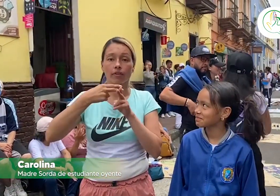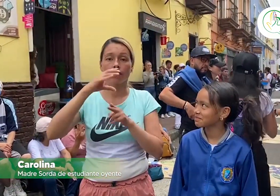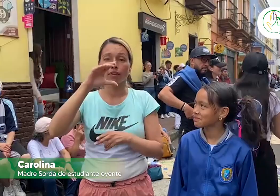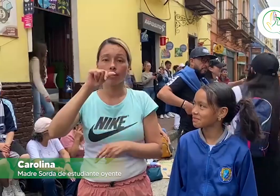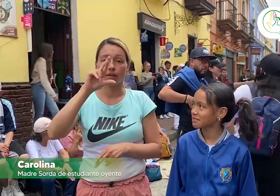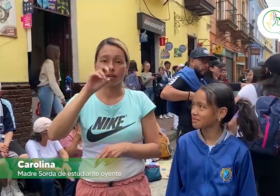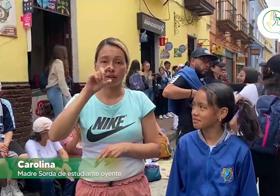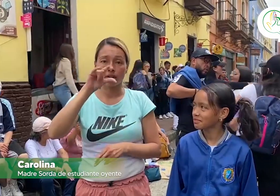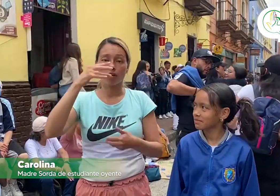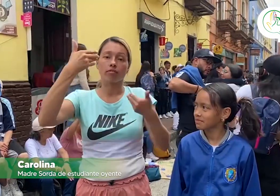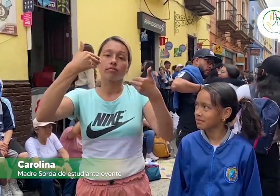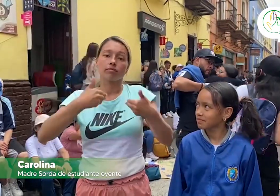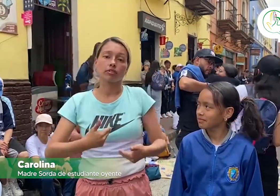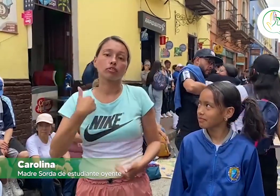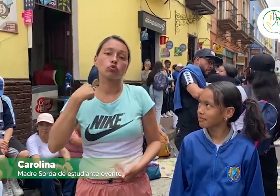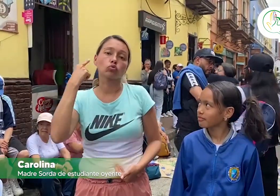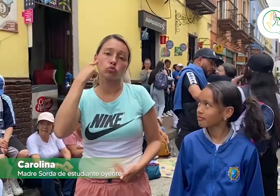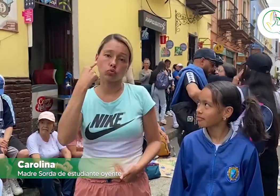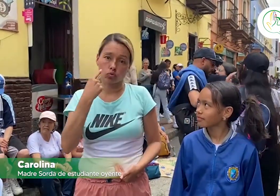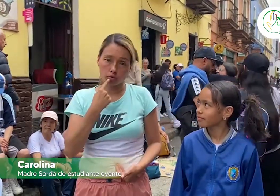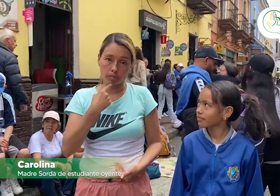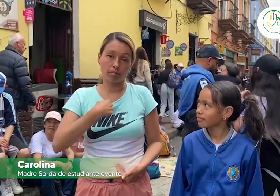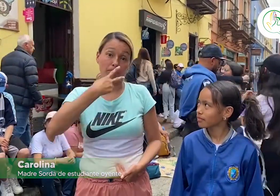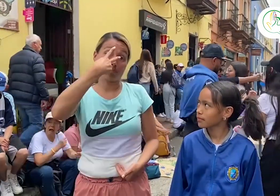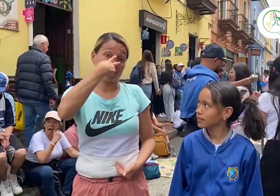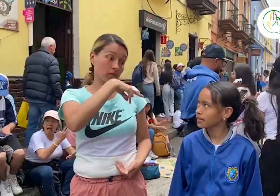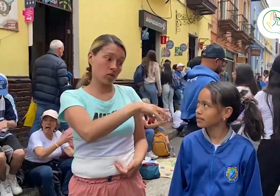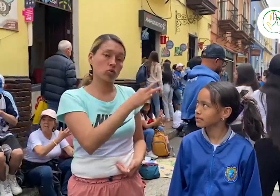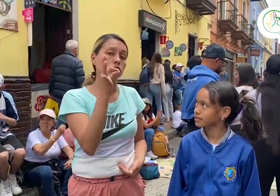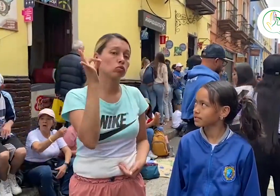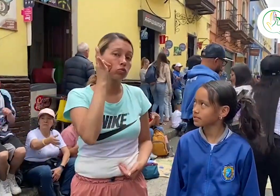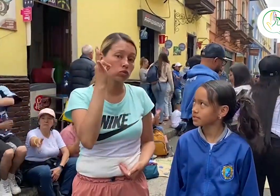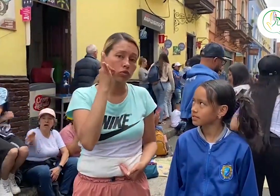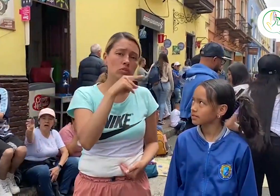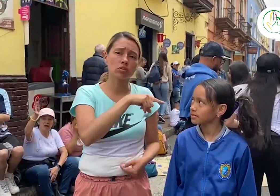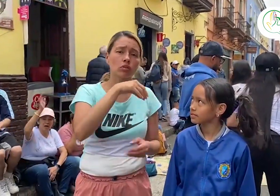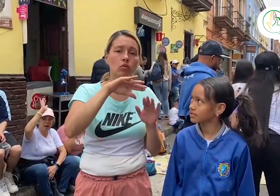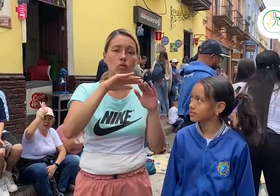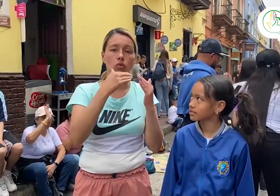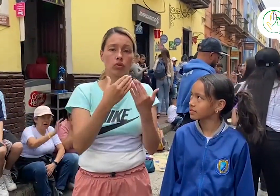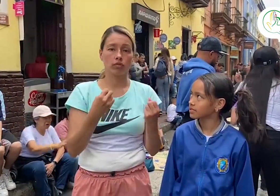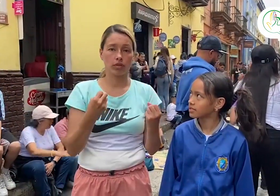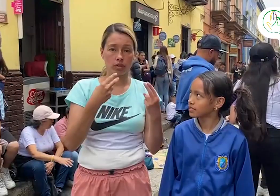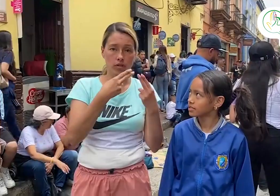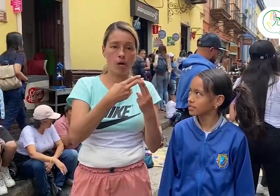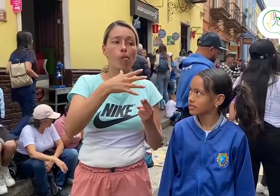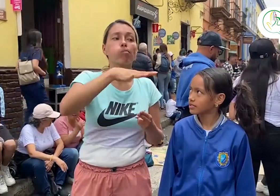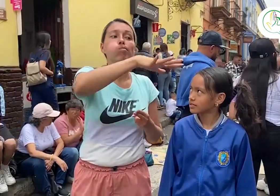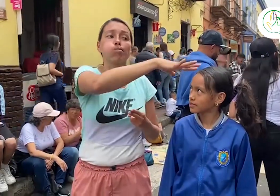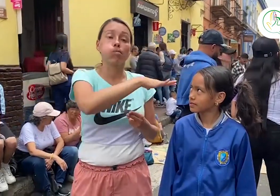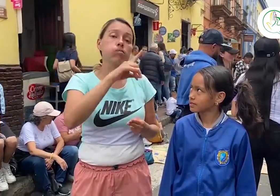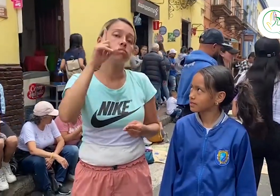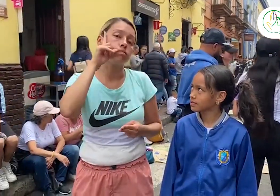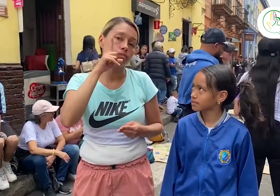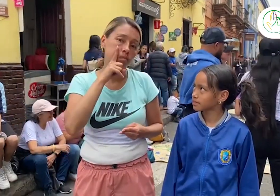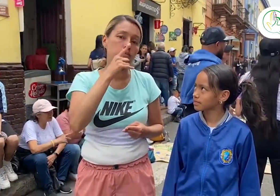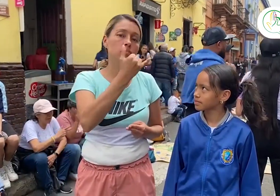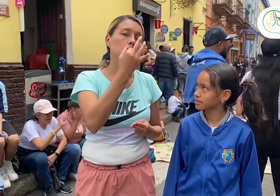Y soy una persona sorda, mamá de una niña oyente. Ella estudia en el Colegio Federico García Lorca. Es un colegio de